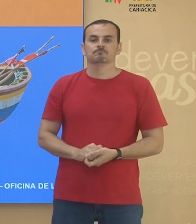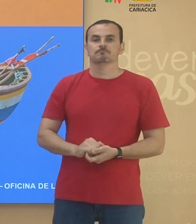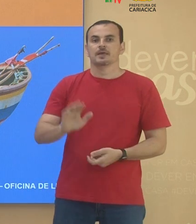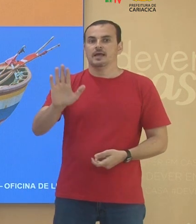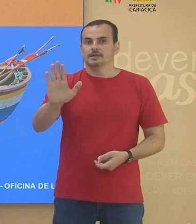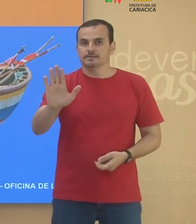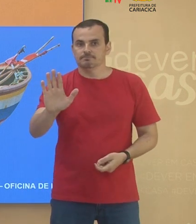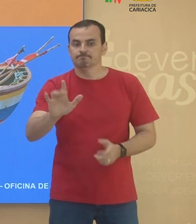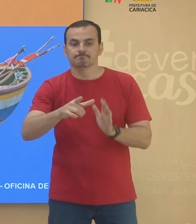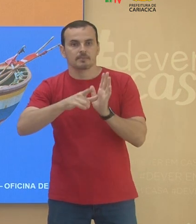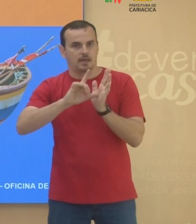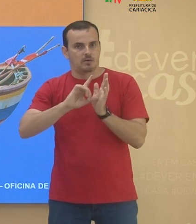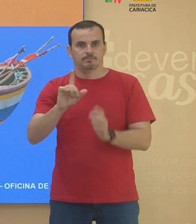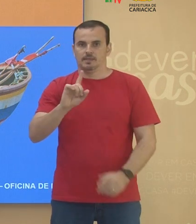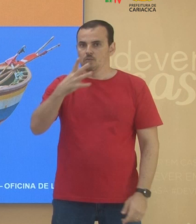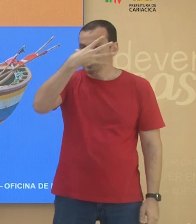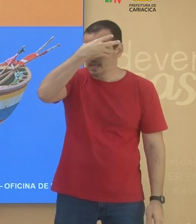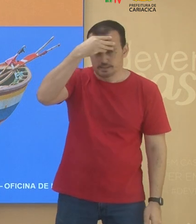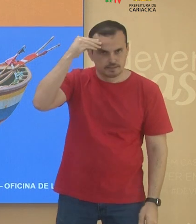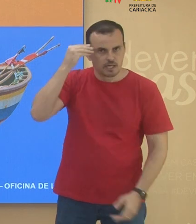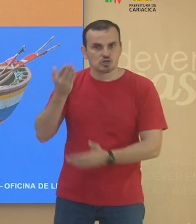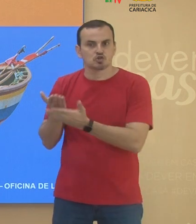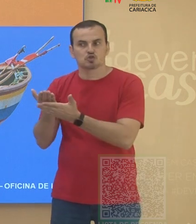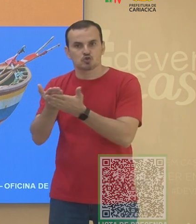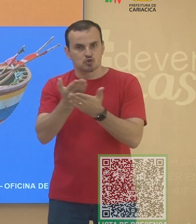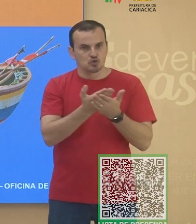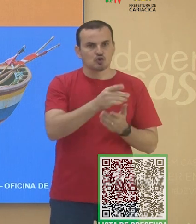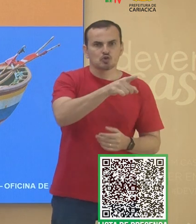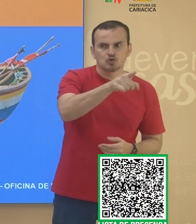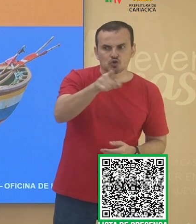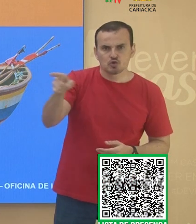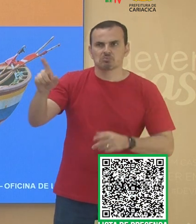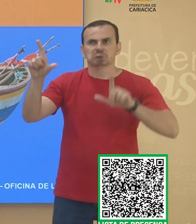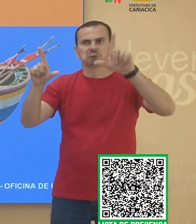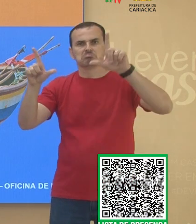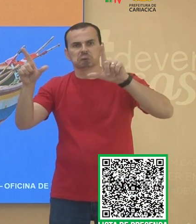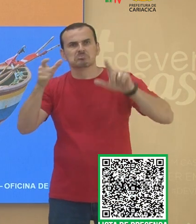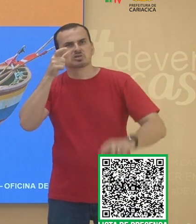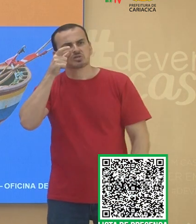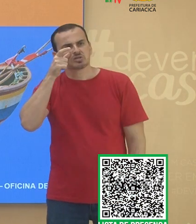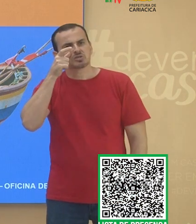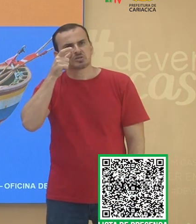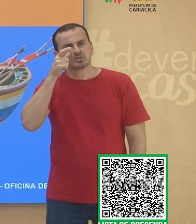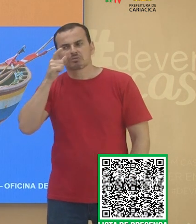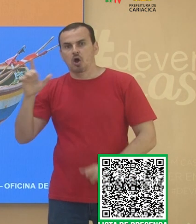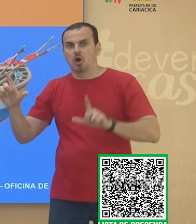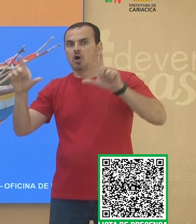Mas antes, não esqueçam de assinar a lista de presença. Aponte a câmera do celular para o QR